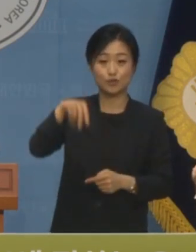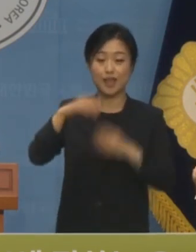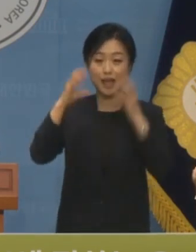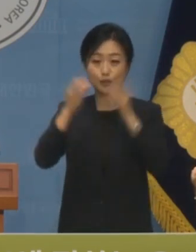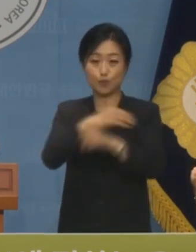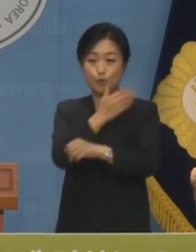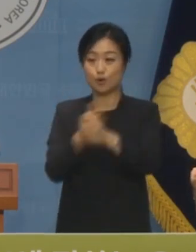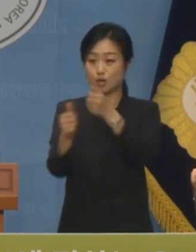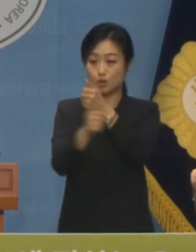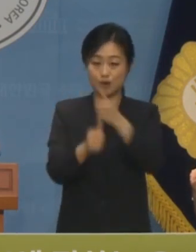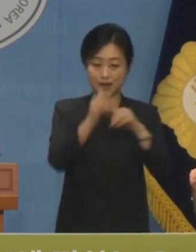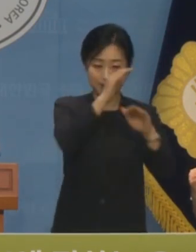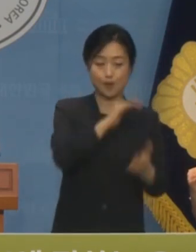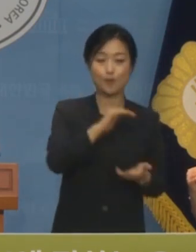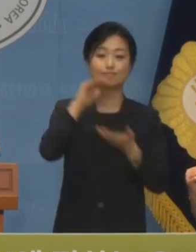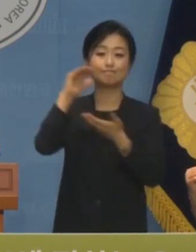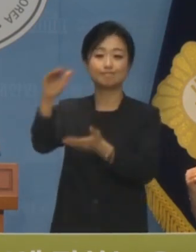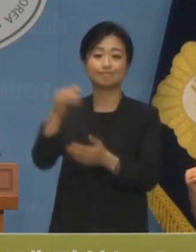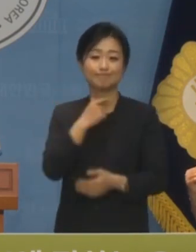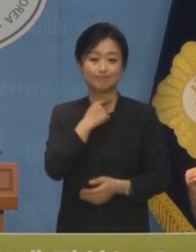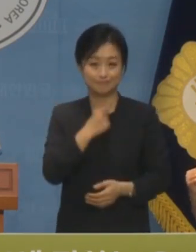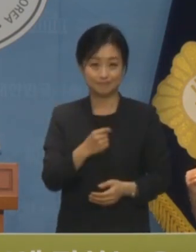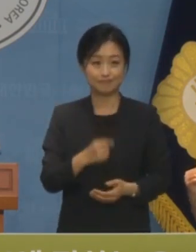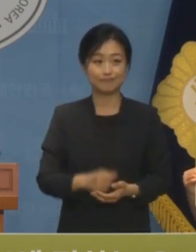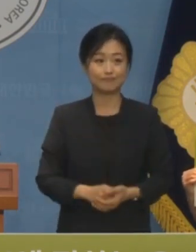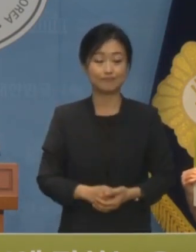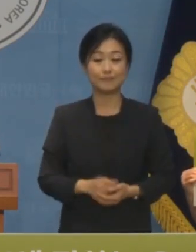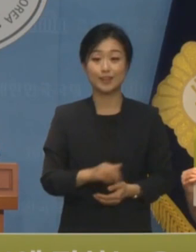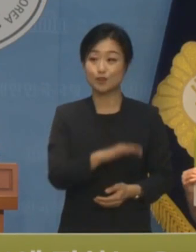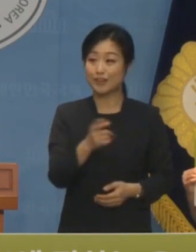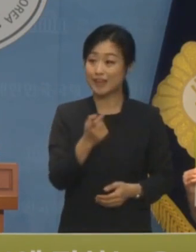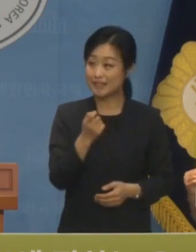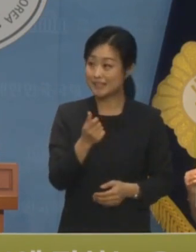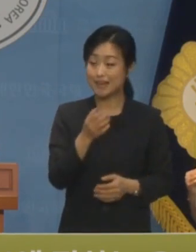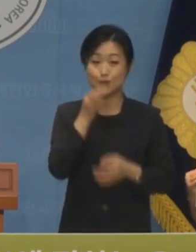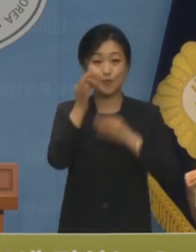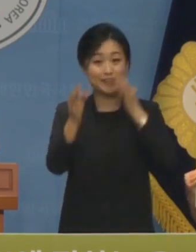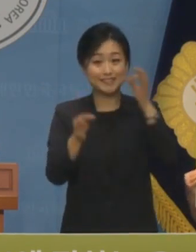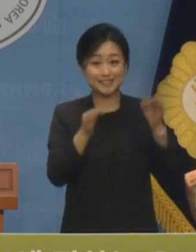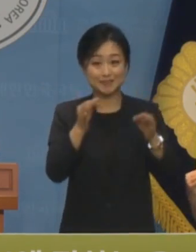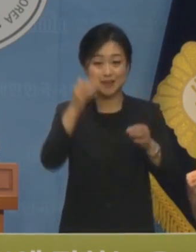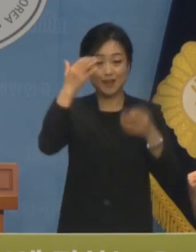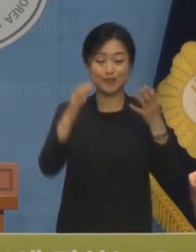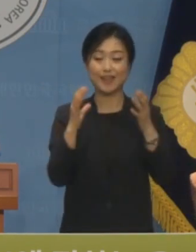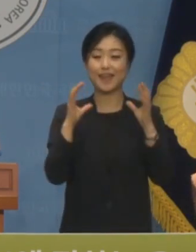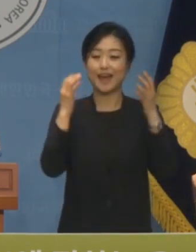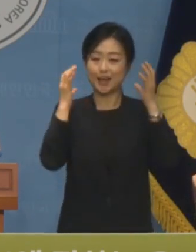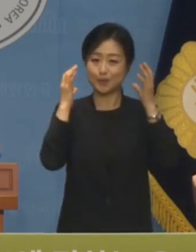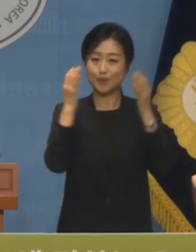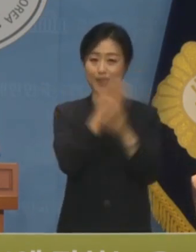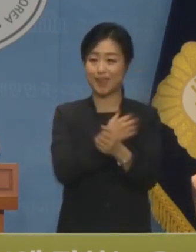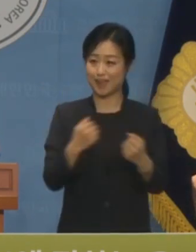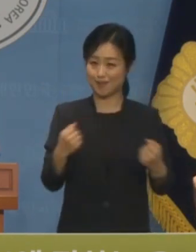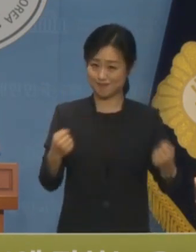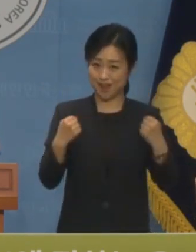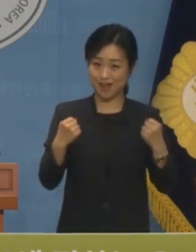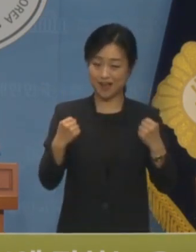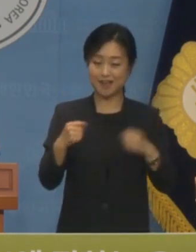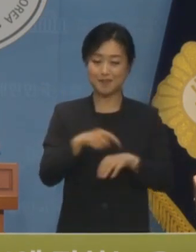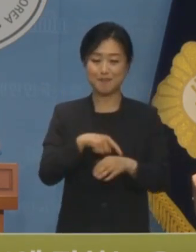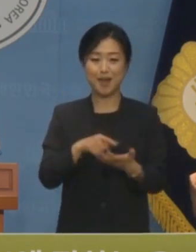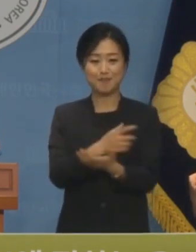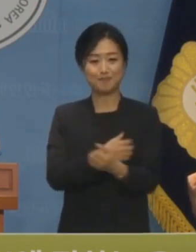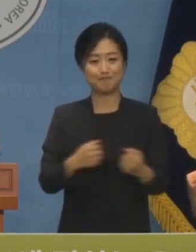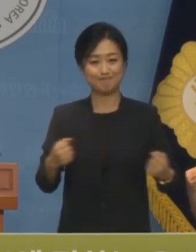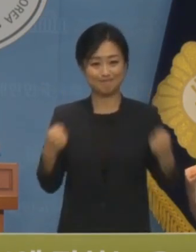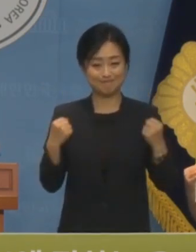권리 위원회에 전달하고자 합니다. 우리의 작은 목소리가 대한민국 아동들의 신체 건강과 마음